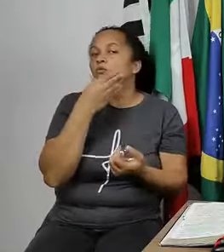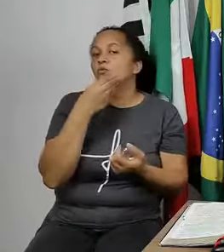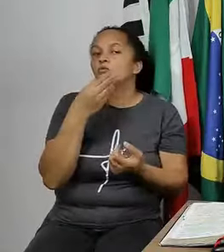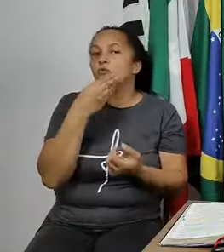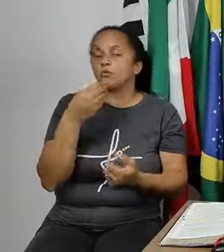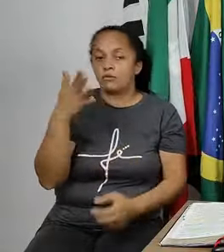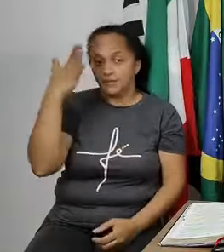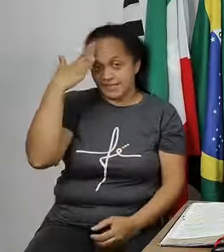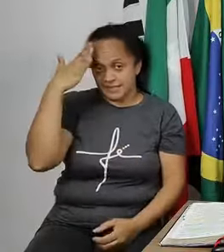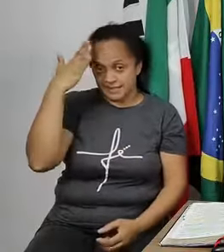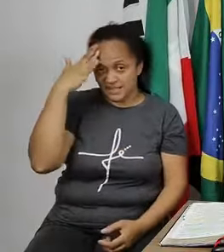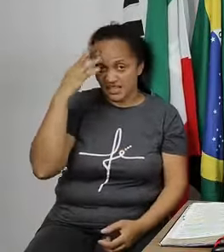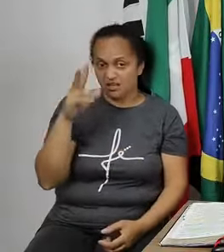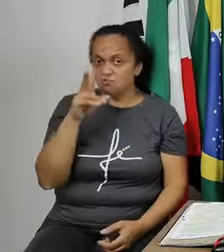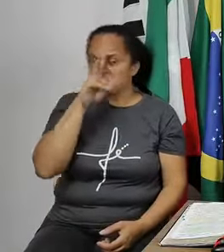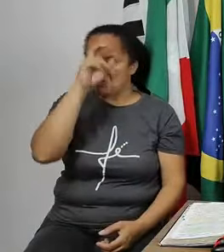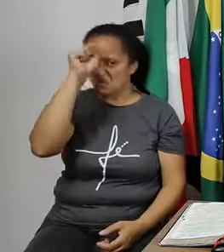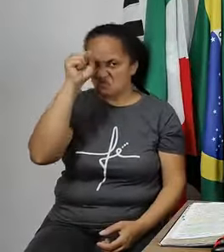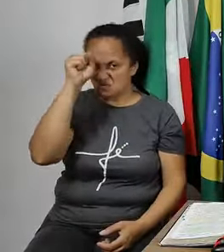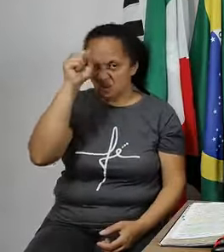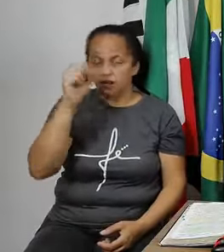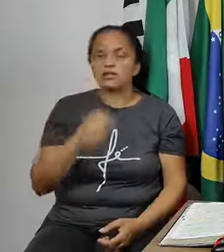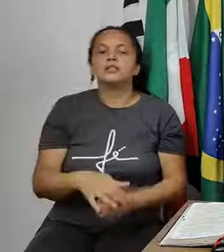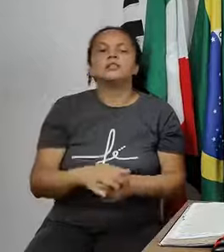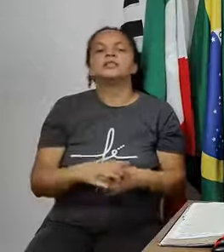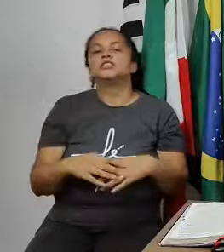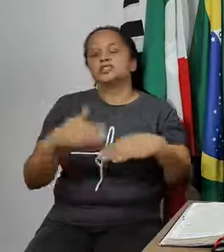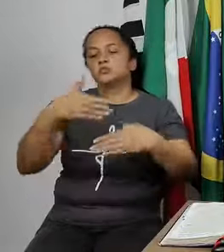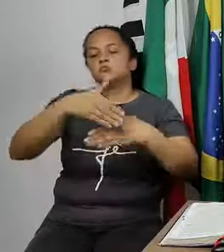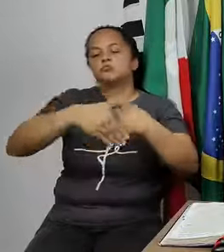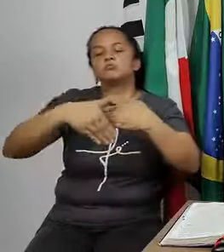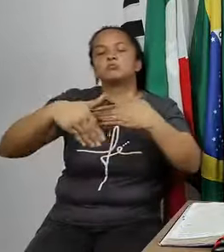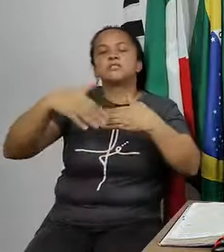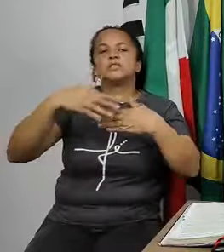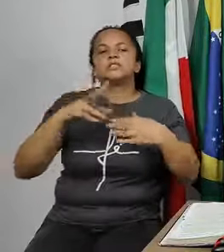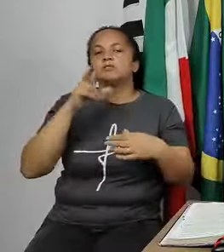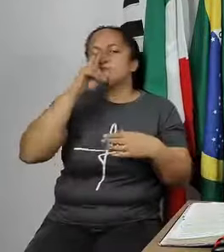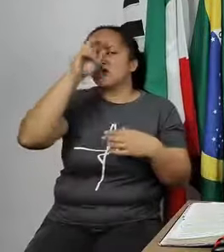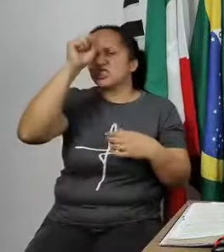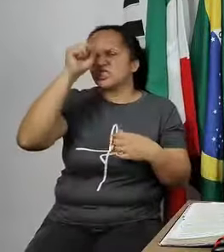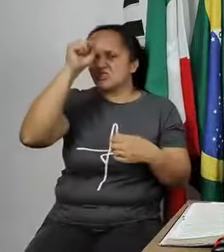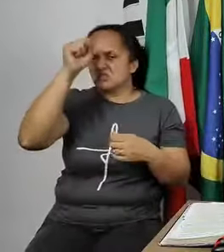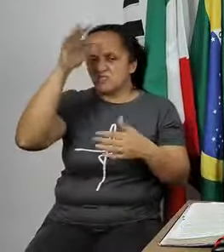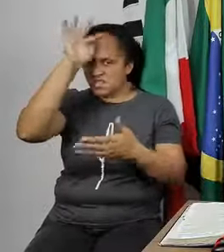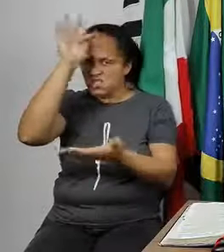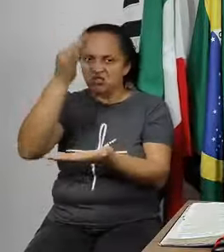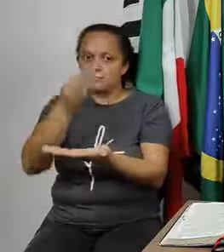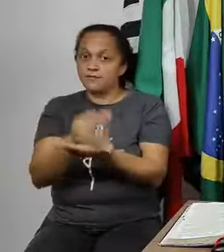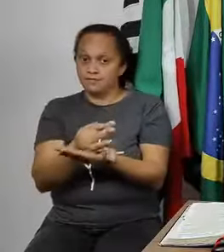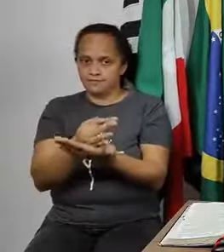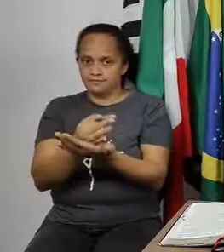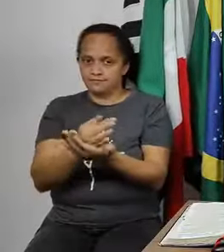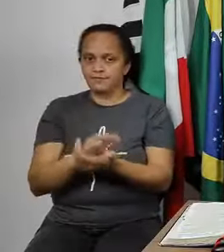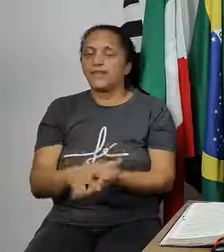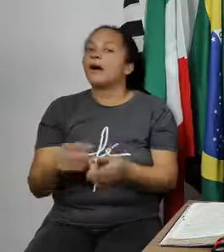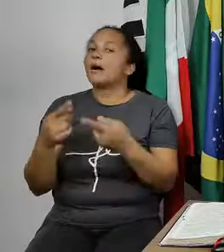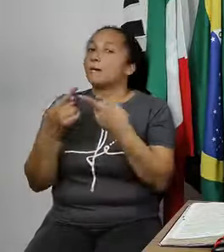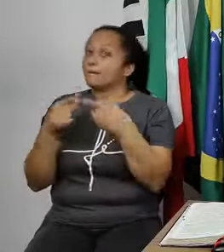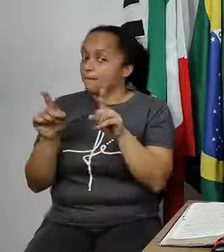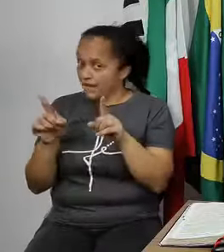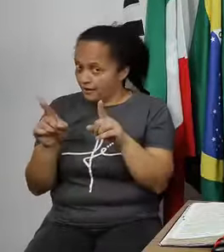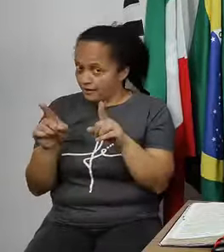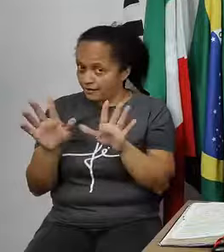rocha. Entendeu? E aí ela se torna inabalável. Quando nós